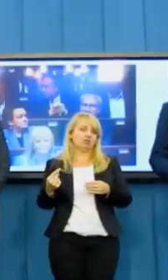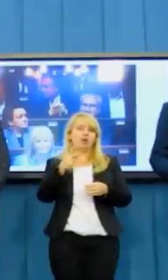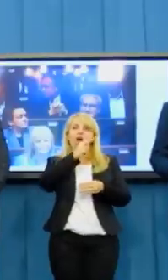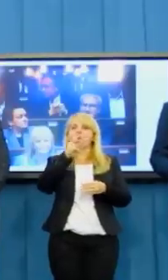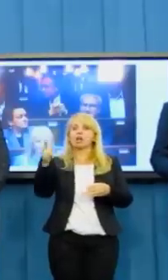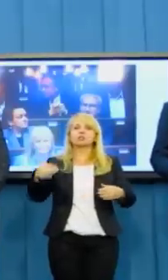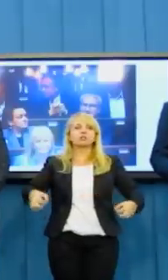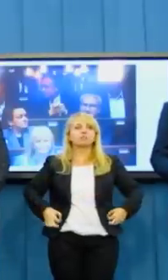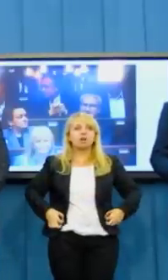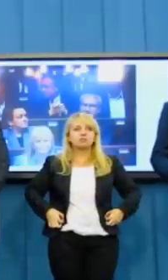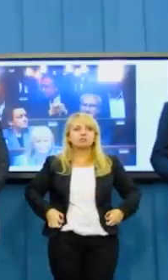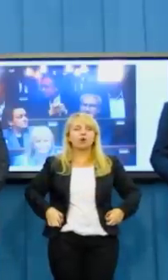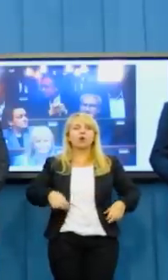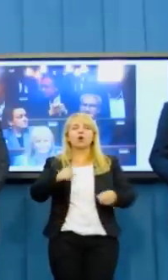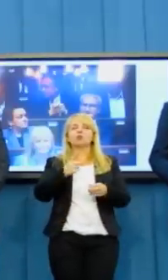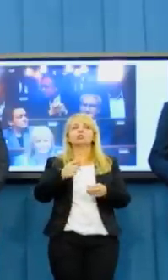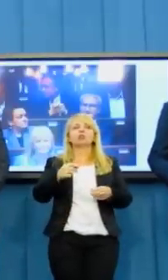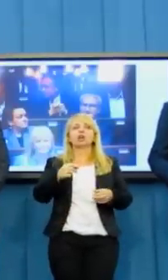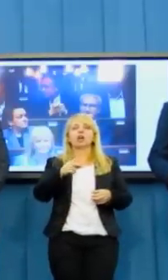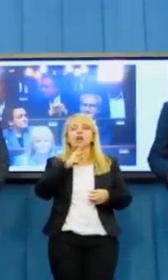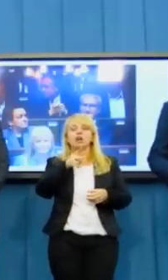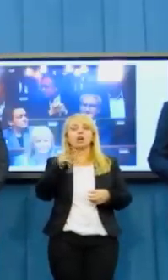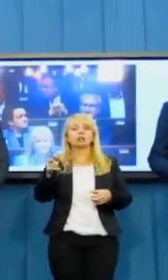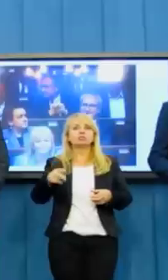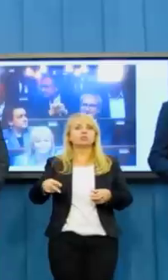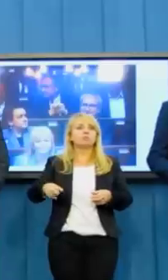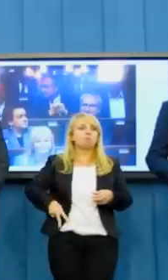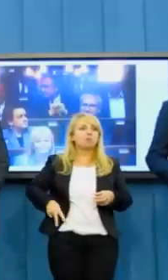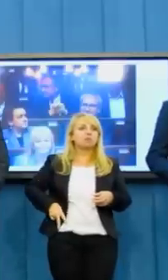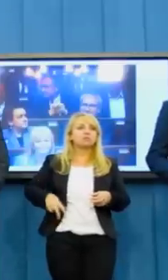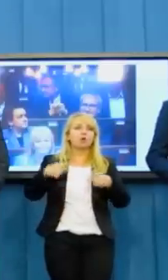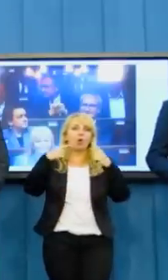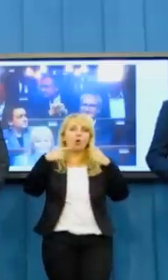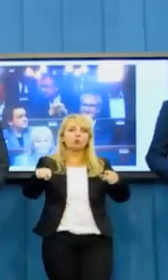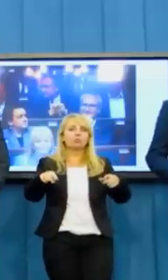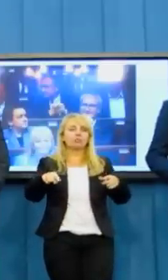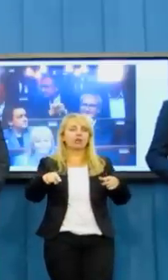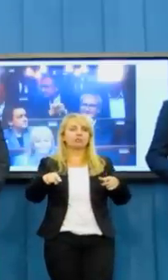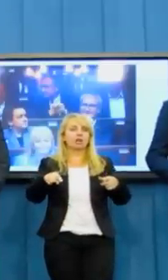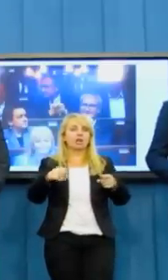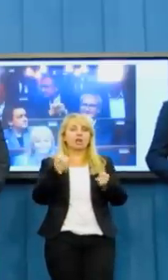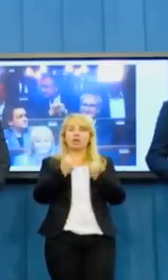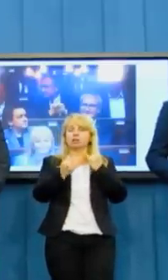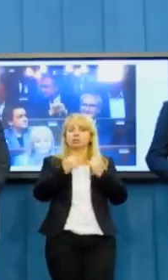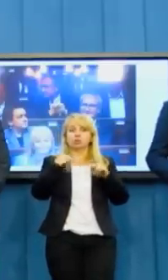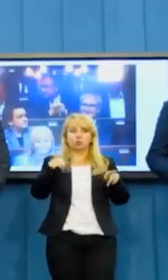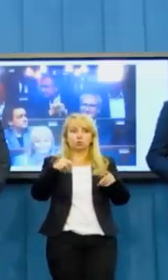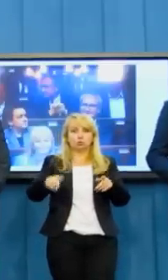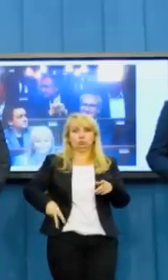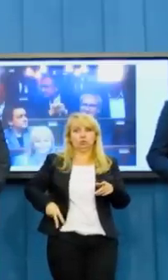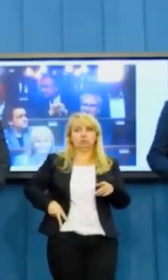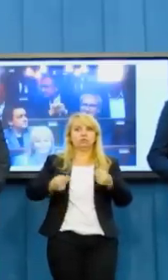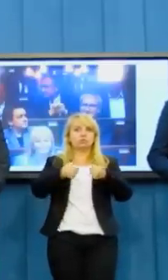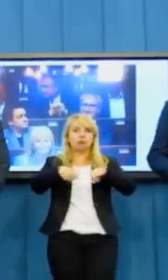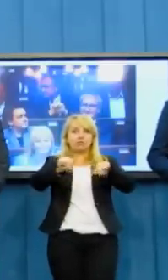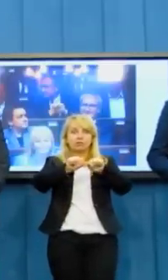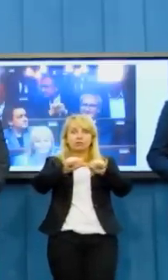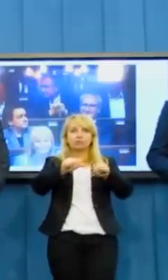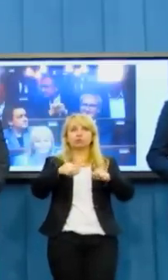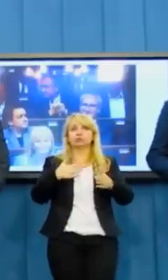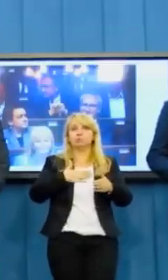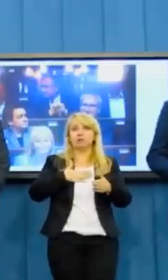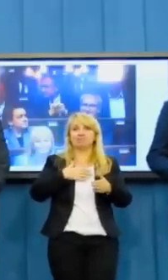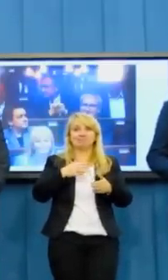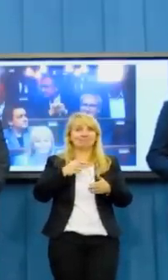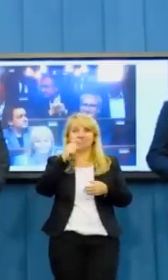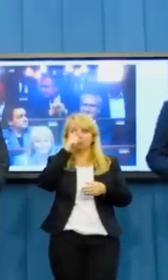że za konkretny resort politycznie odpowiada dany minister. Jeżeli w resorcie sprawiedliwości dzieją się tak